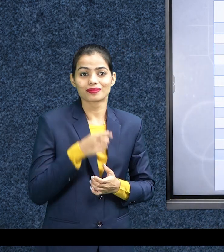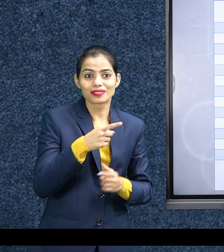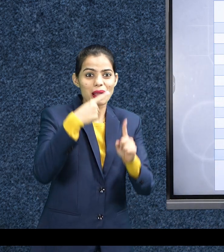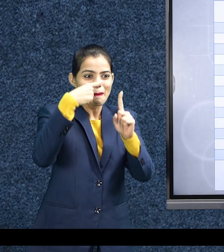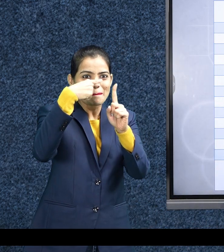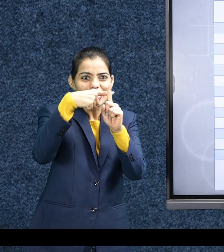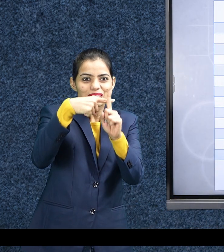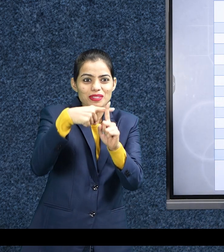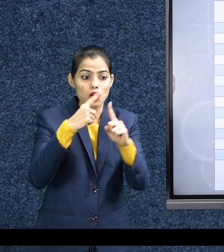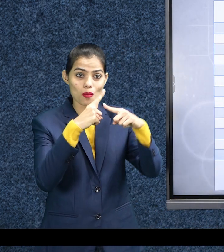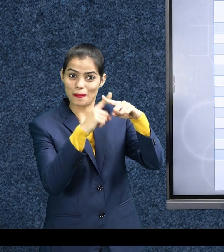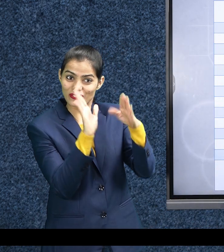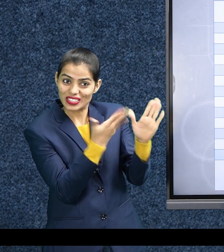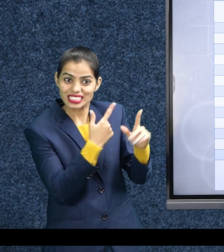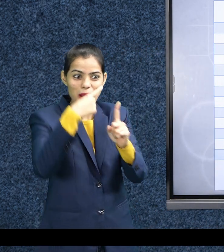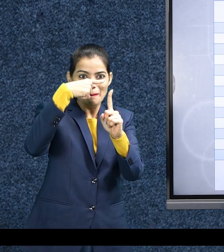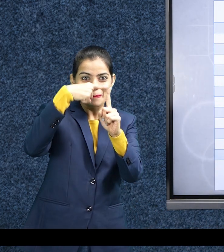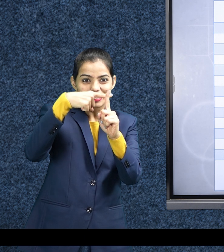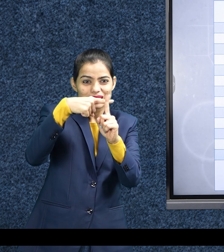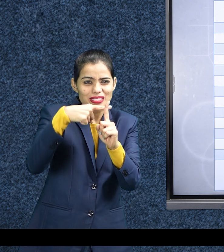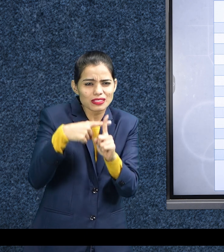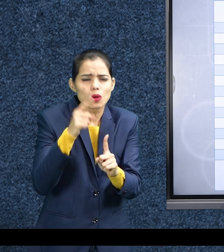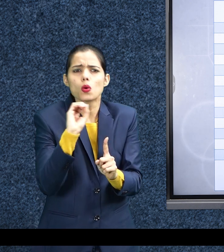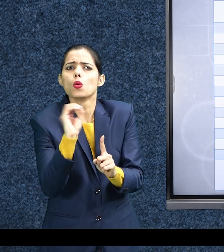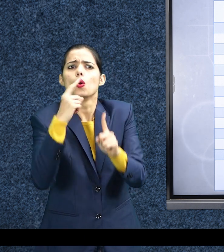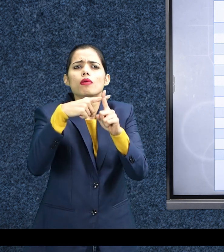I equals 113, phi equals 30.